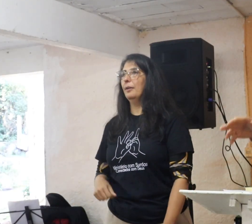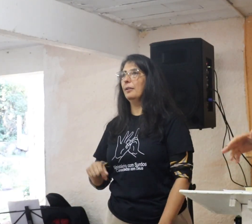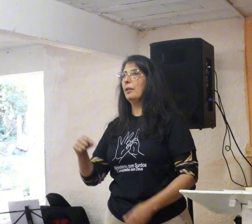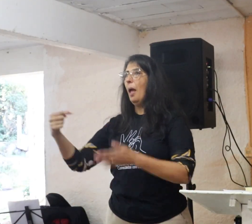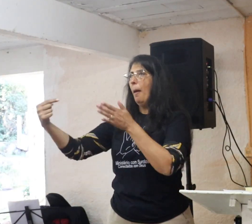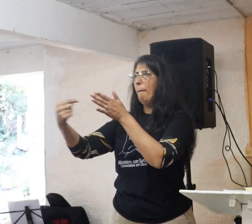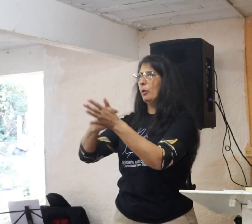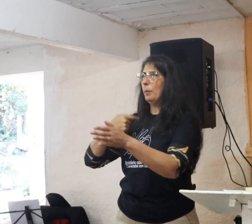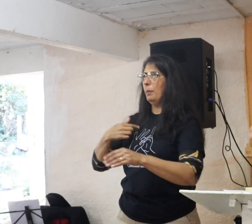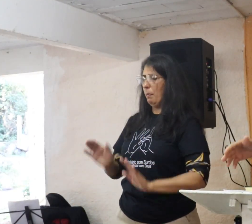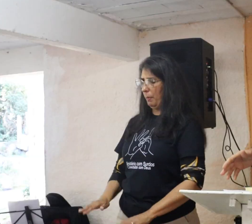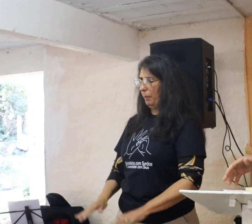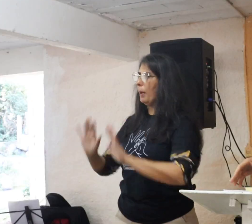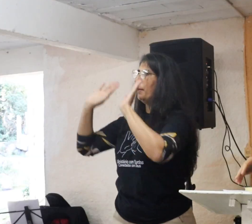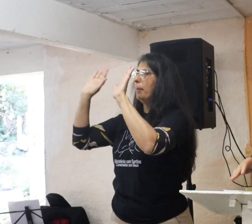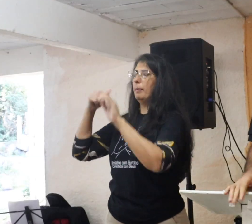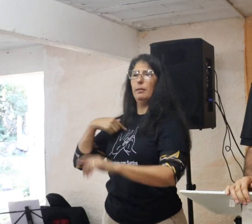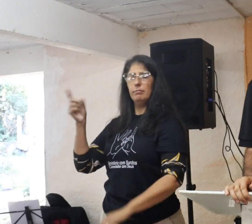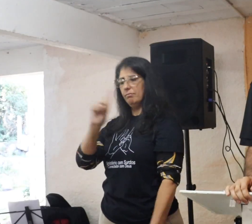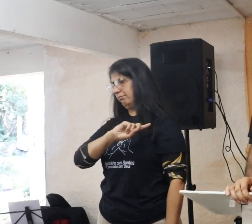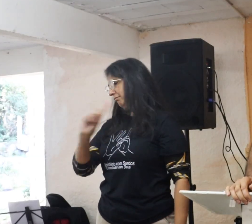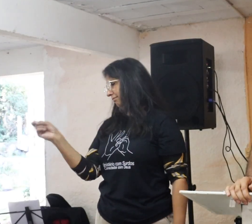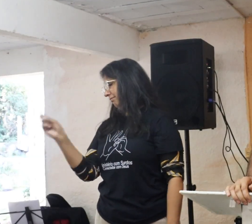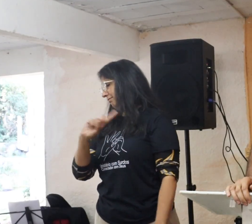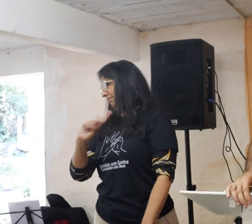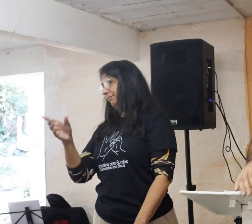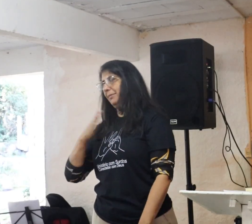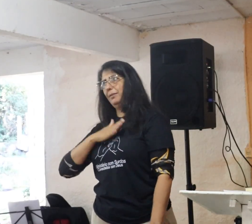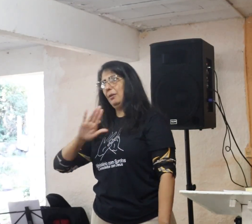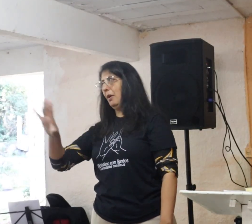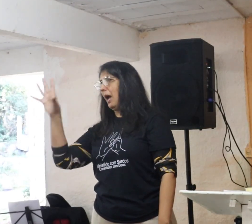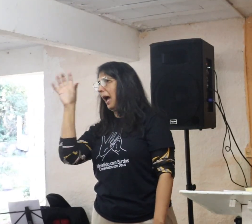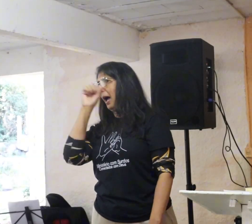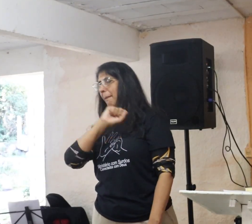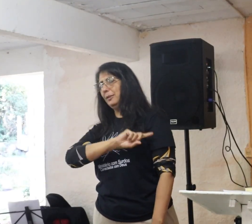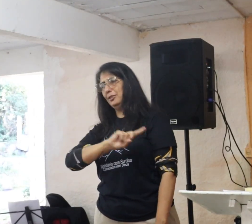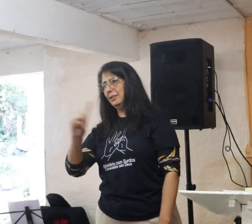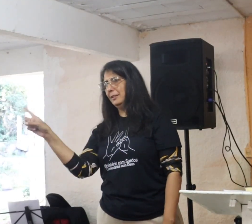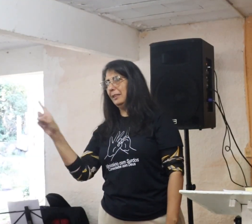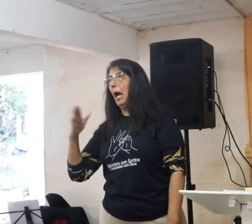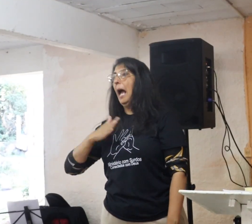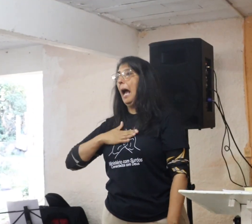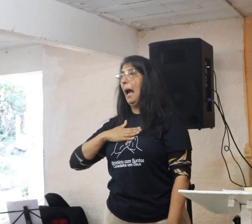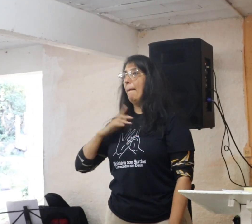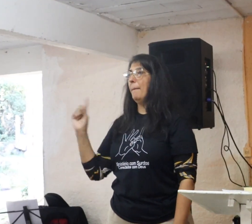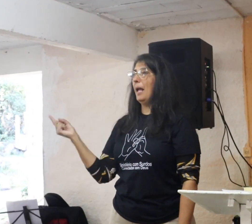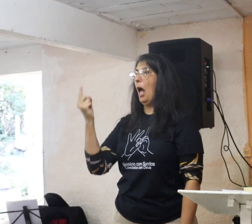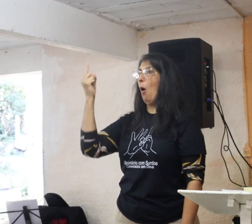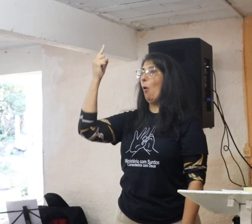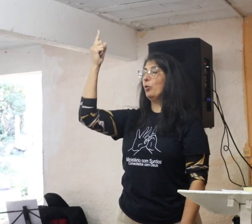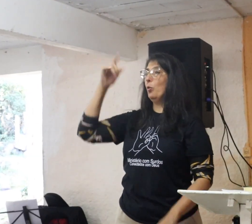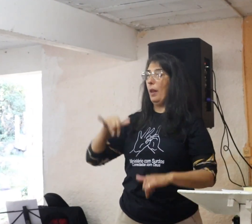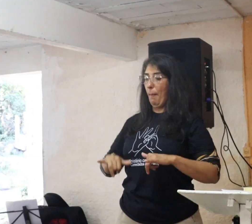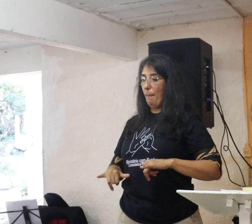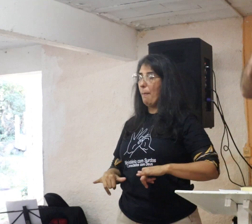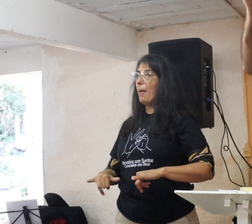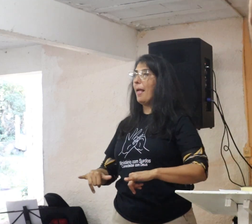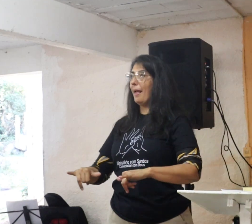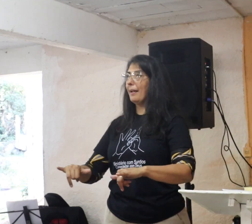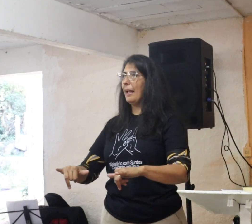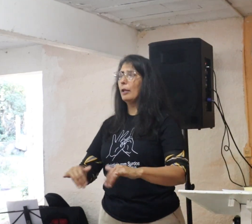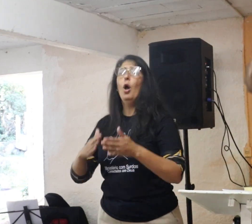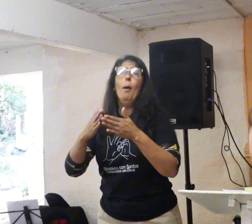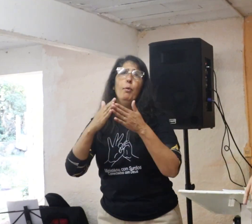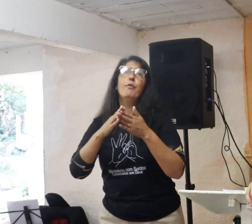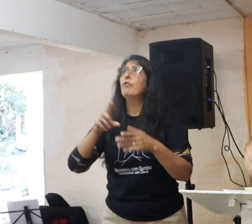jogo basquete, não aprendi a jogar basquete. A minha altura só serve para uma coisa. No supermercado, às vezes, quando alguma senhora fala assim, você pode pegar